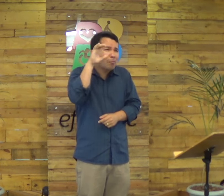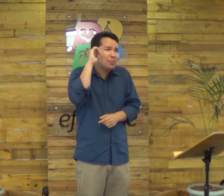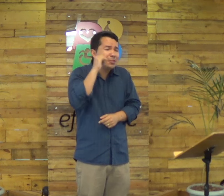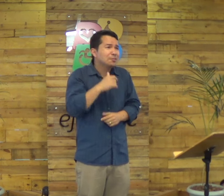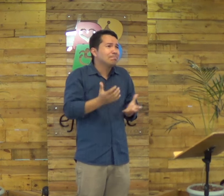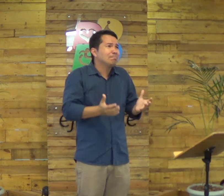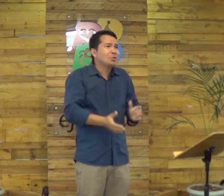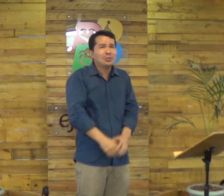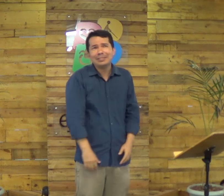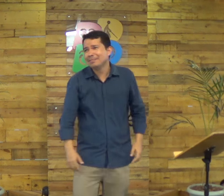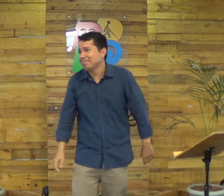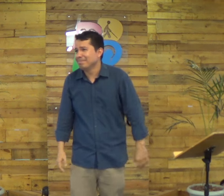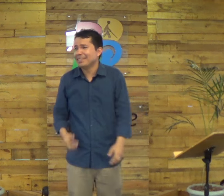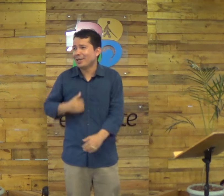né, poucas pessoas, não aprender,